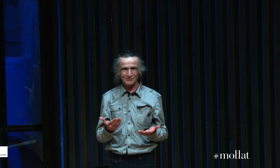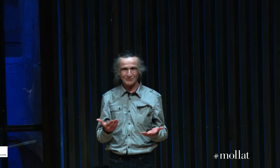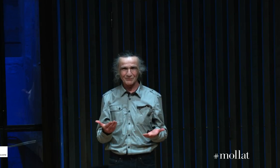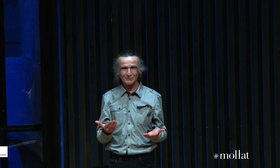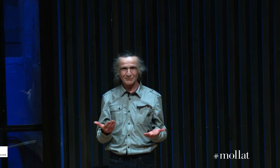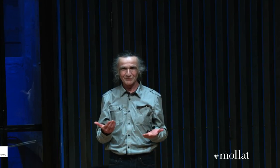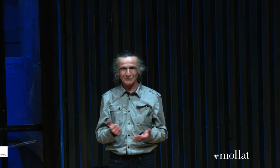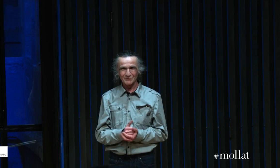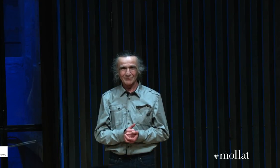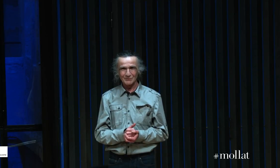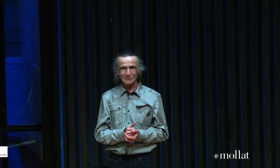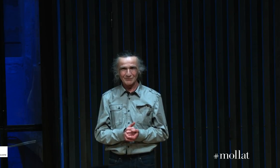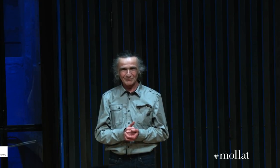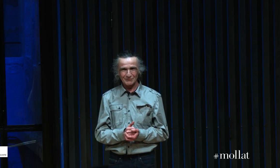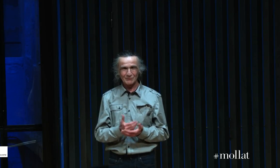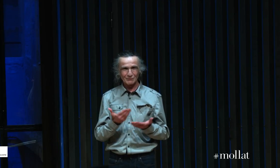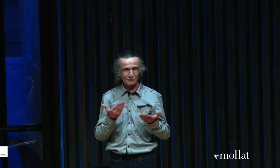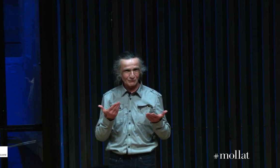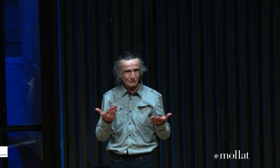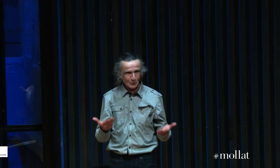de zénitude avec mes moustaches.